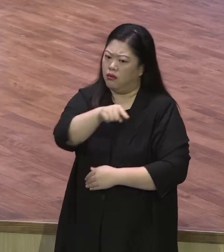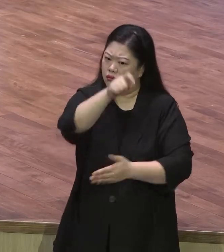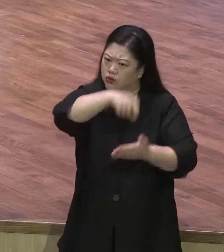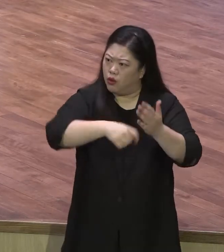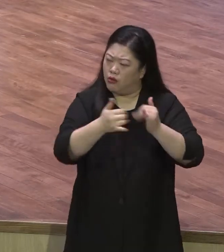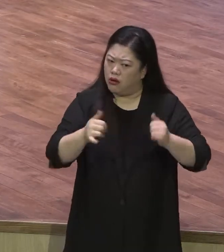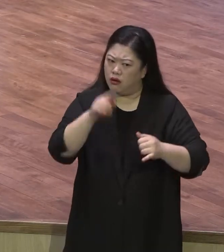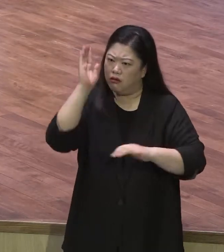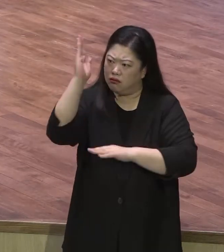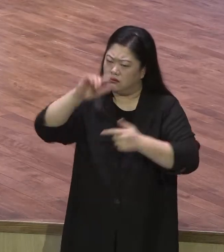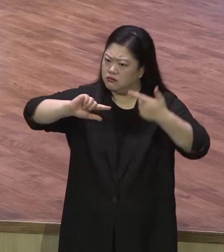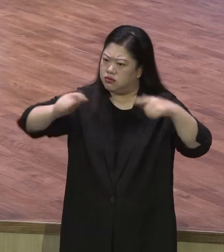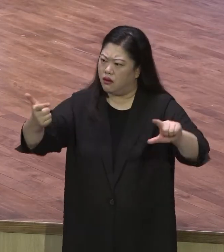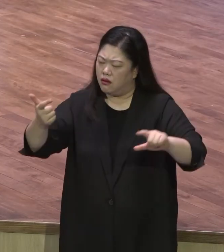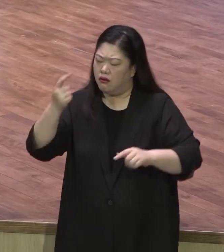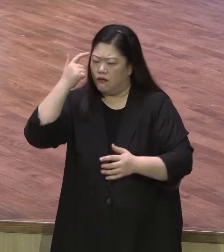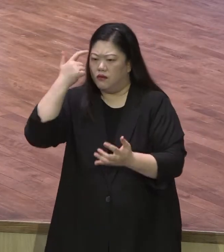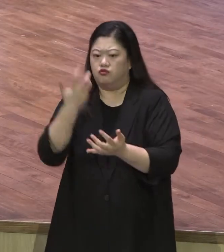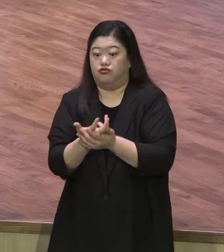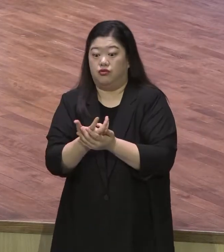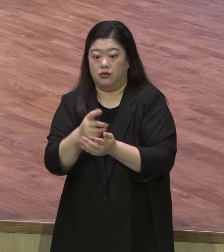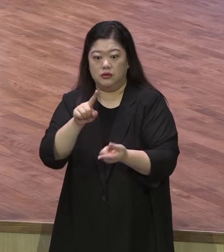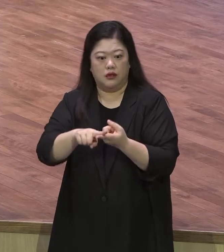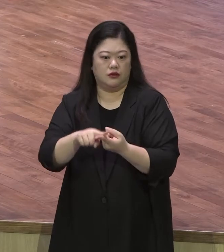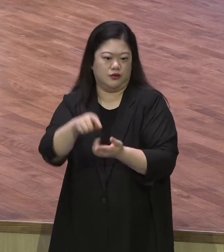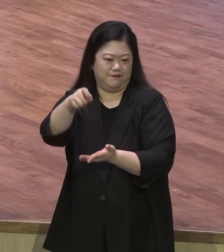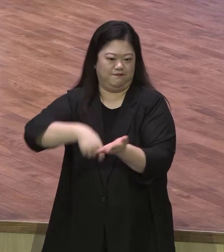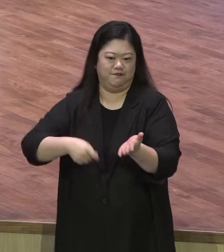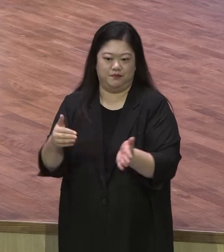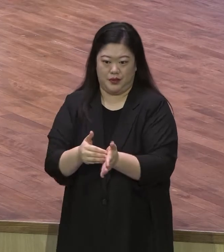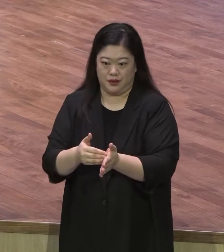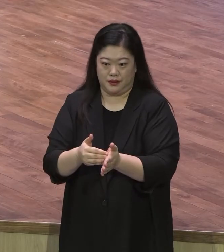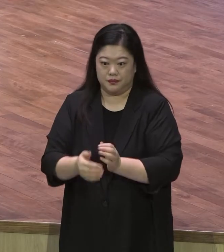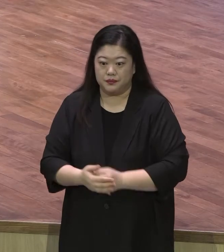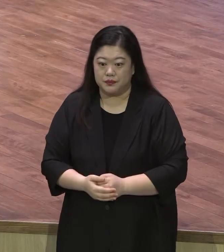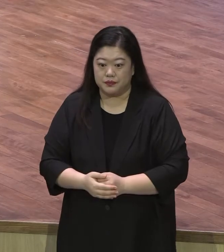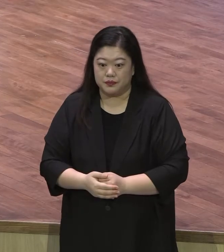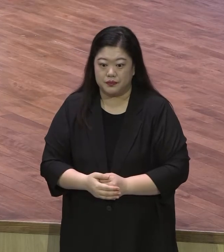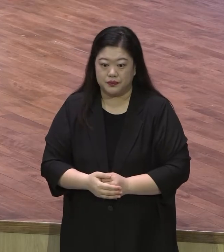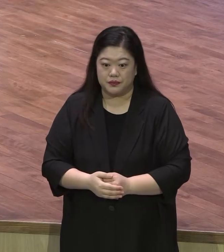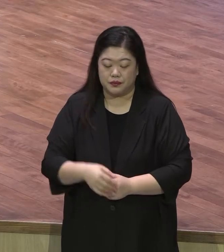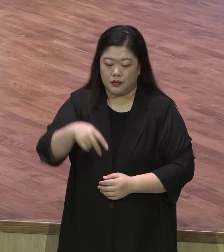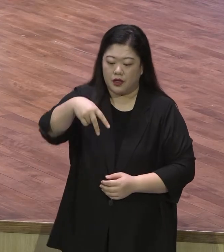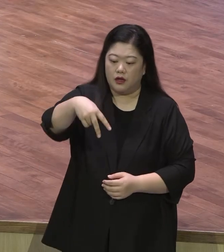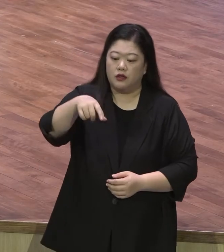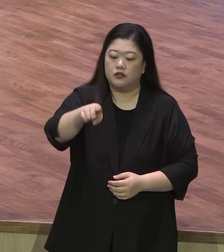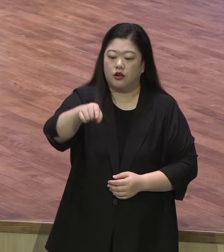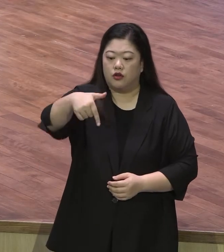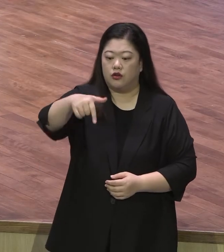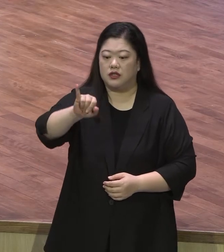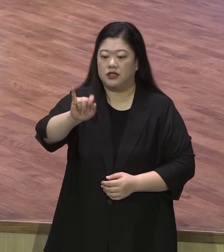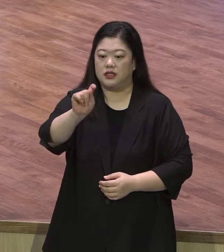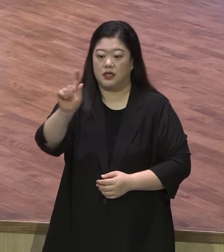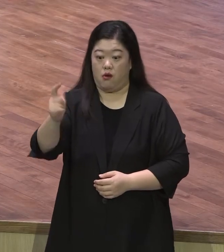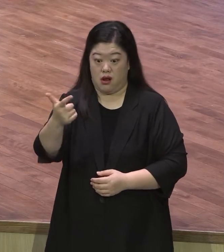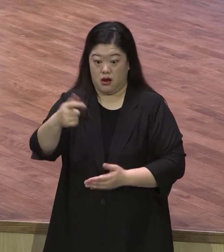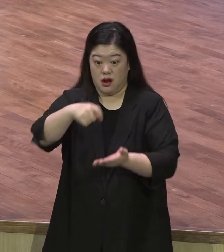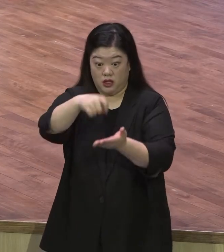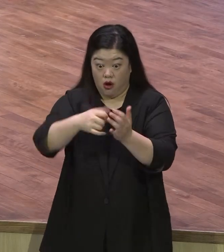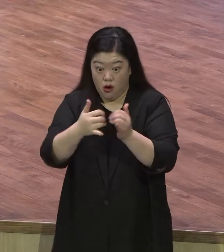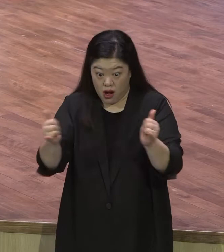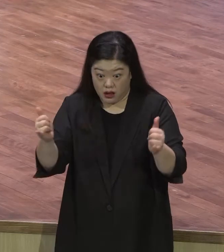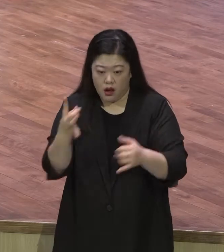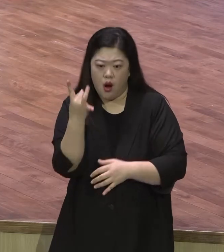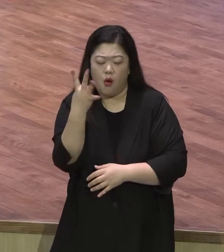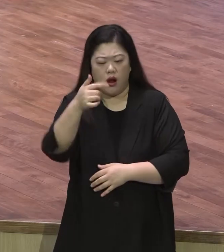예수님의 이 가르침은 당시에 구약성경에 능뚱하다고 자부하던 이런 석의관들의 가르침과